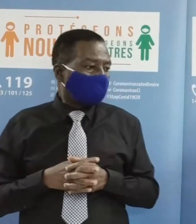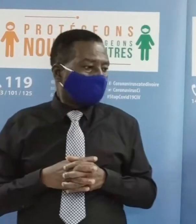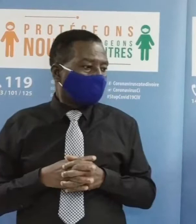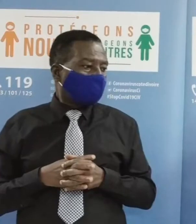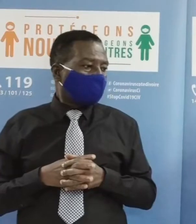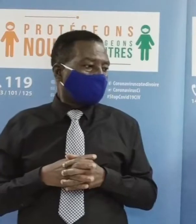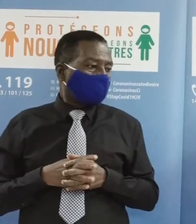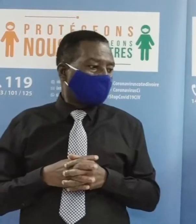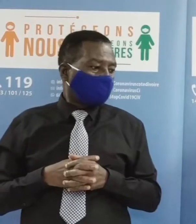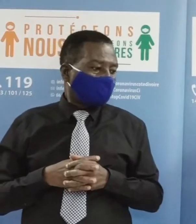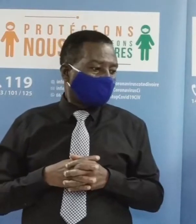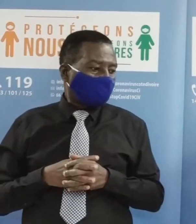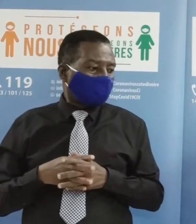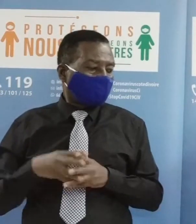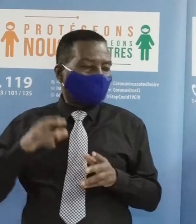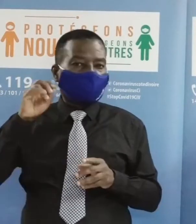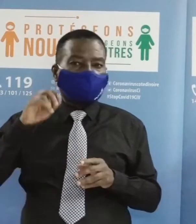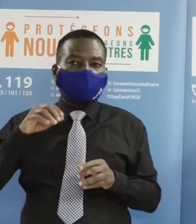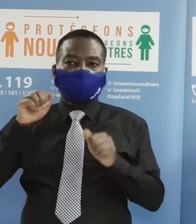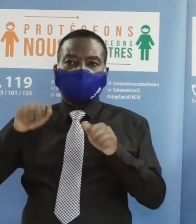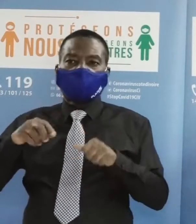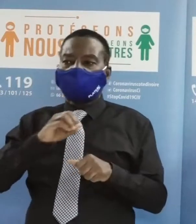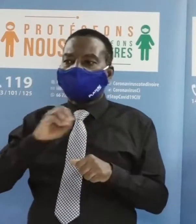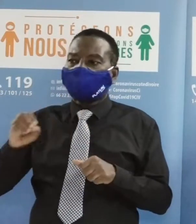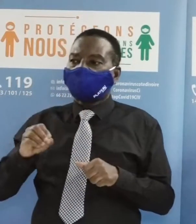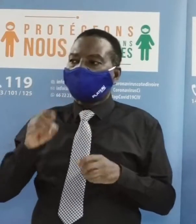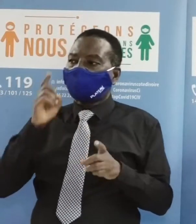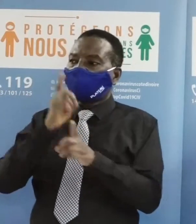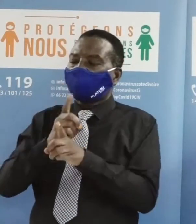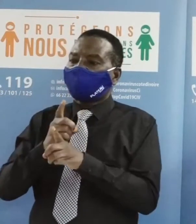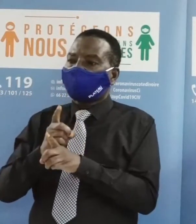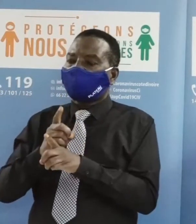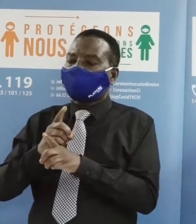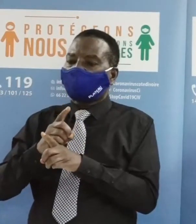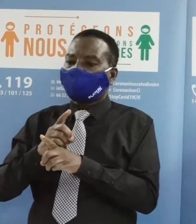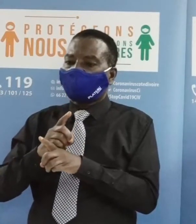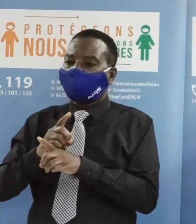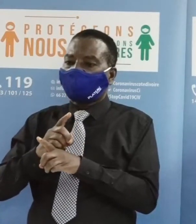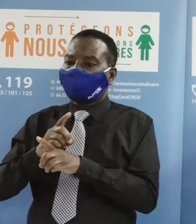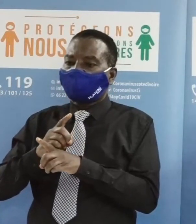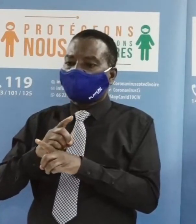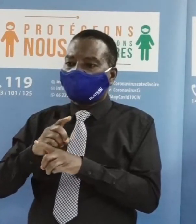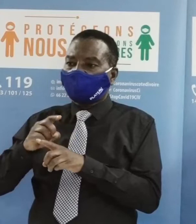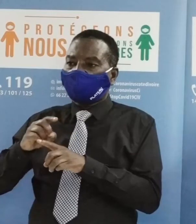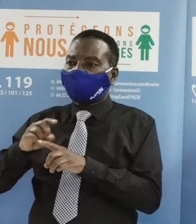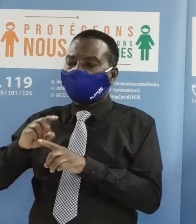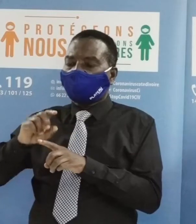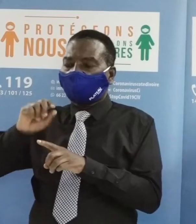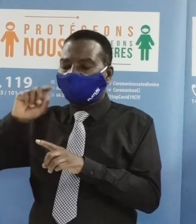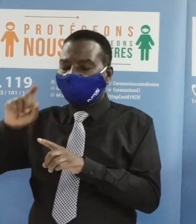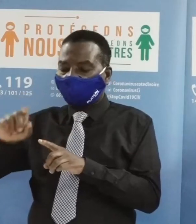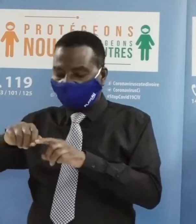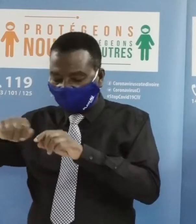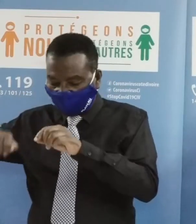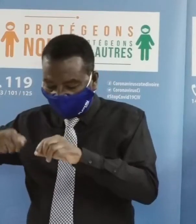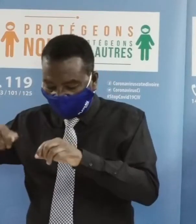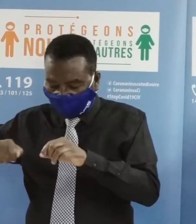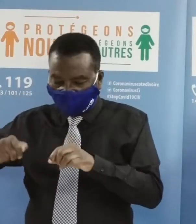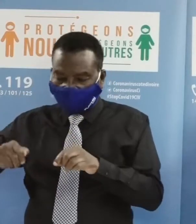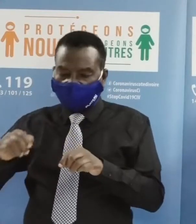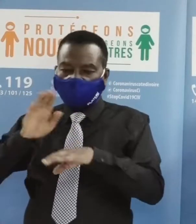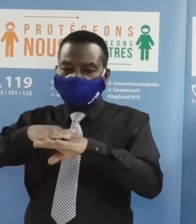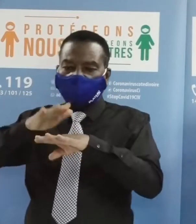question pour le docteur kouassi peut-on juste faire un test de dépistage vu l'amélioration des capacités